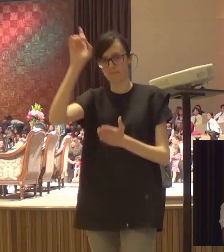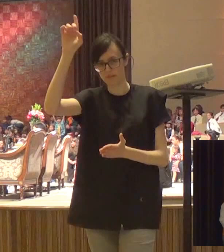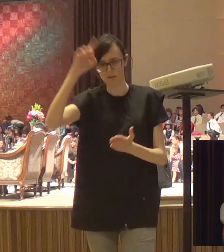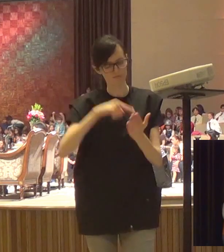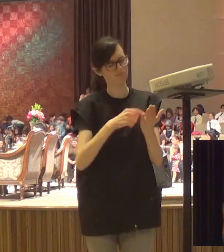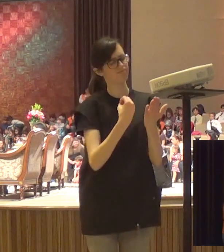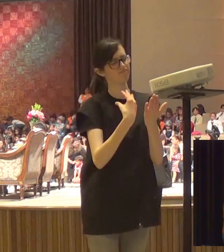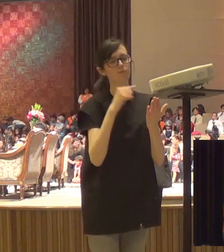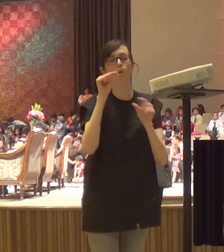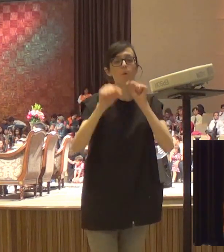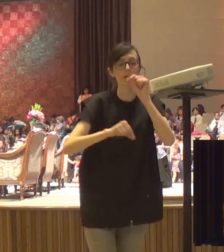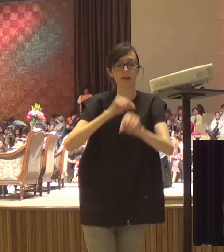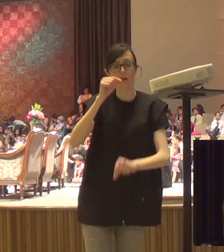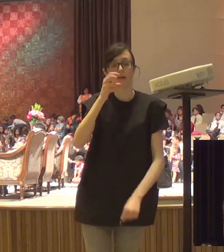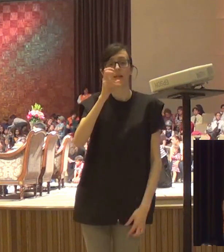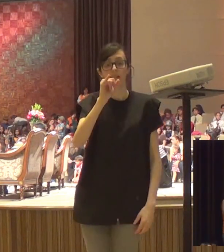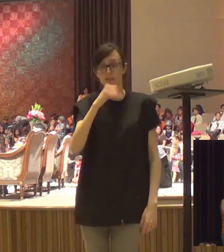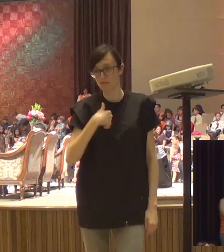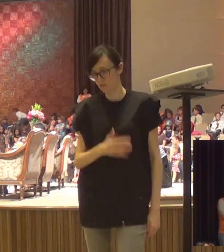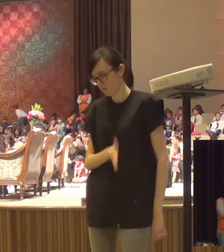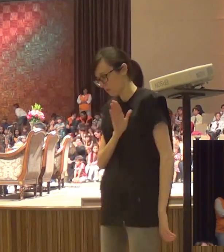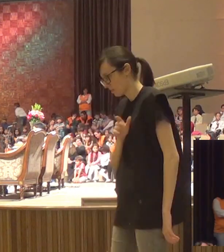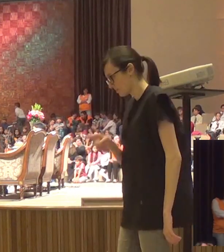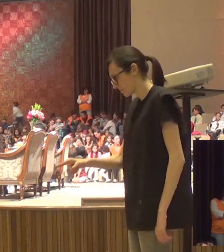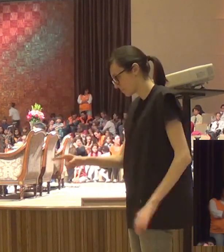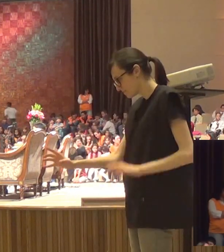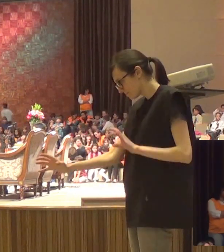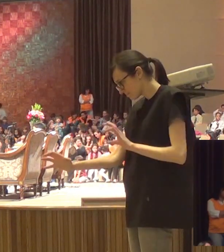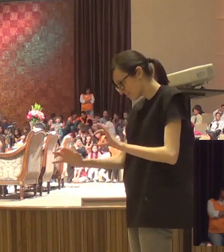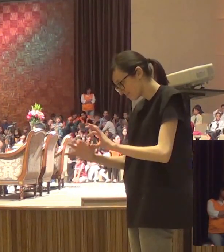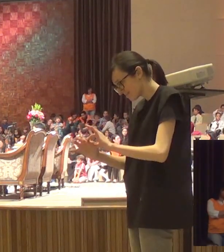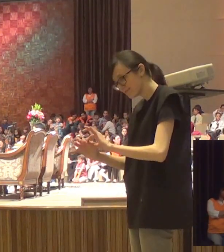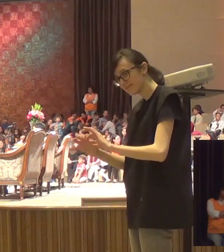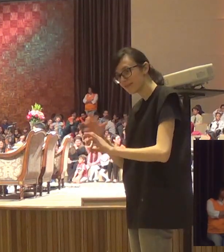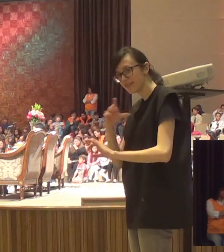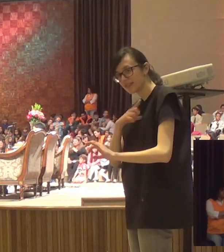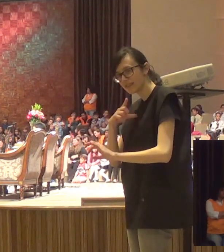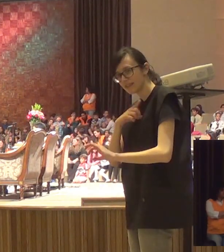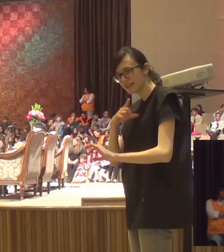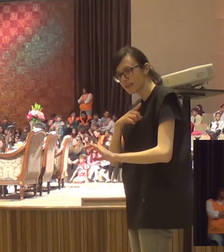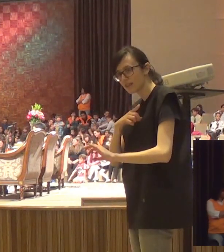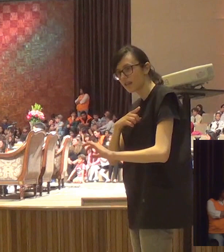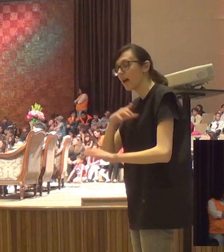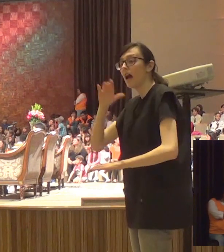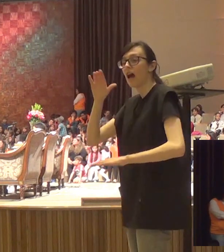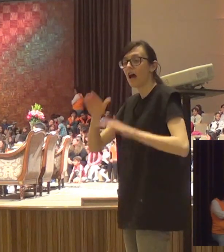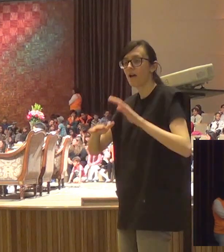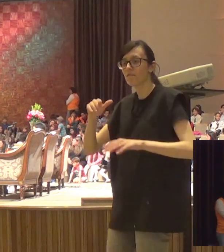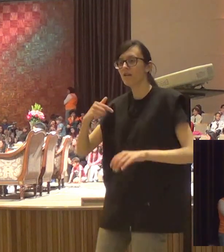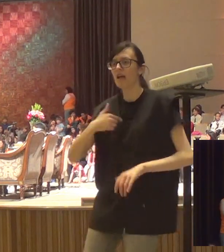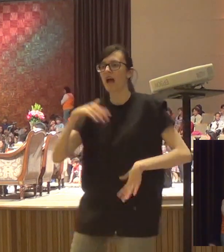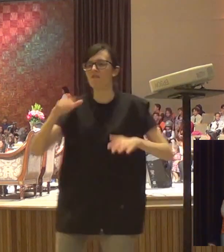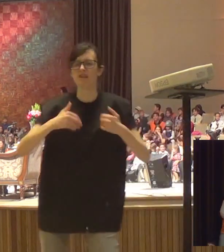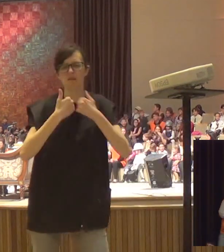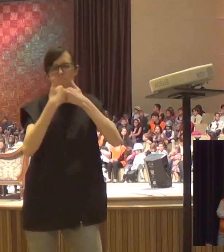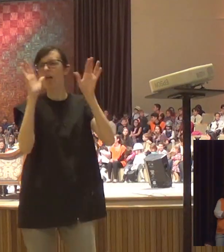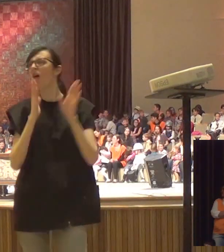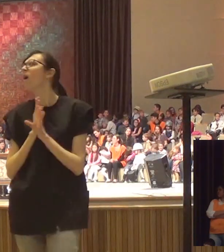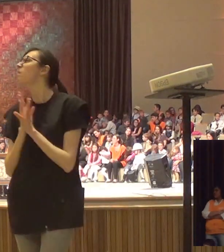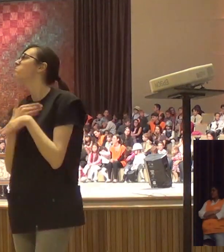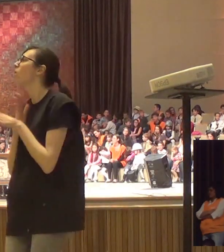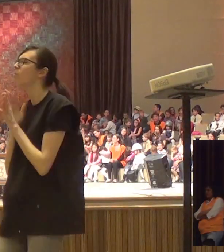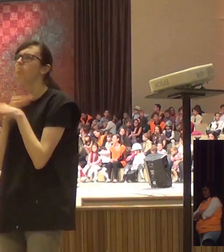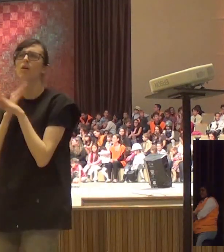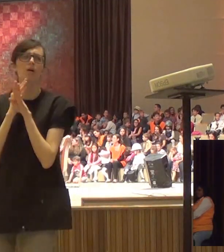Segunda coisa que eu aprendo com esses textos que lemos da palavra de Deus, é que quando o coração de pais e filhos se encontram, os